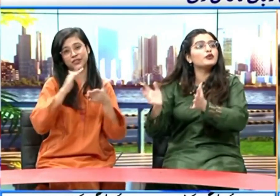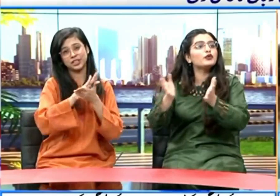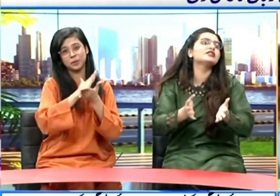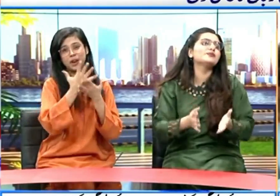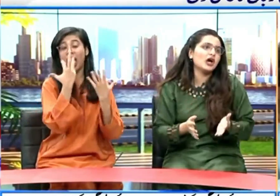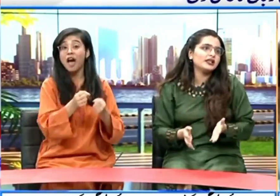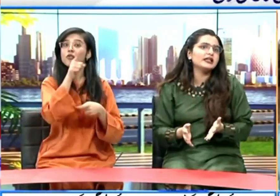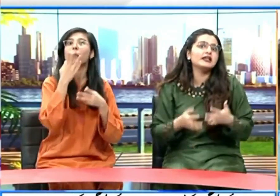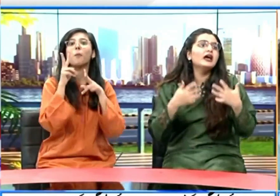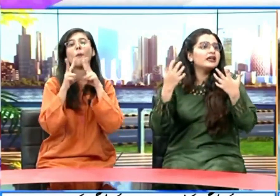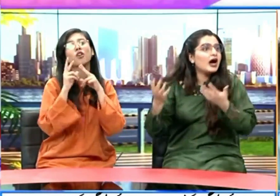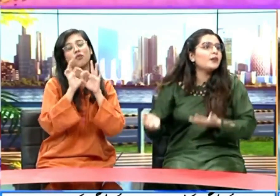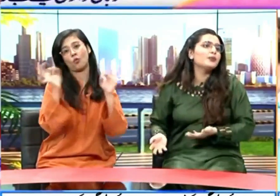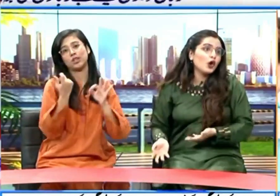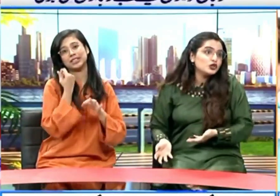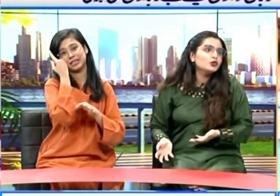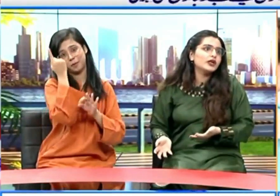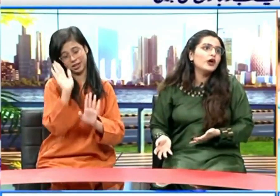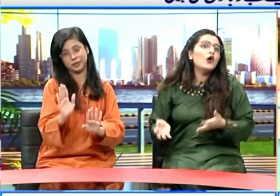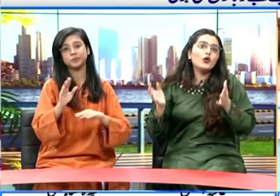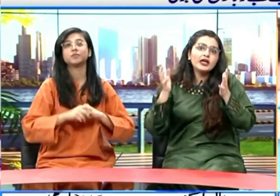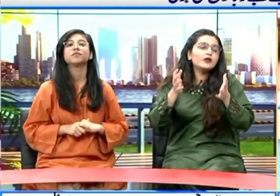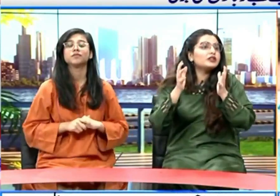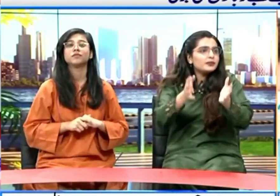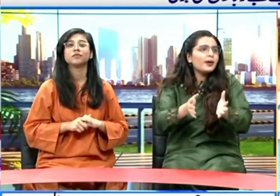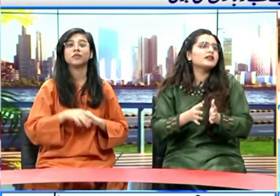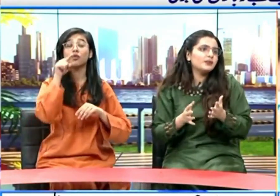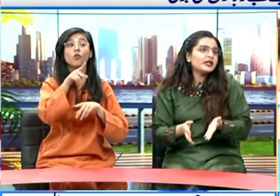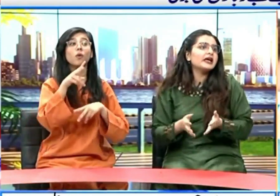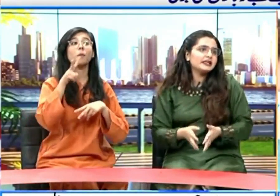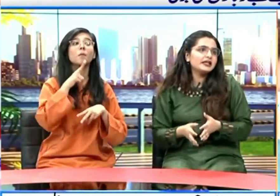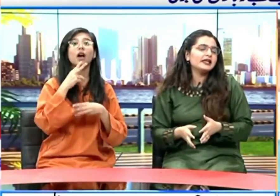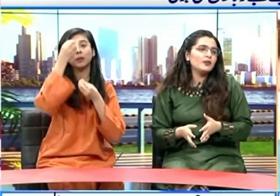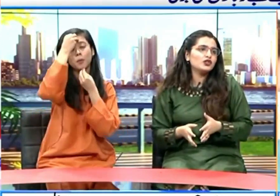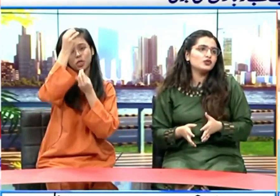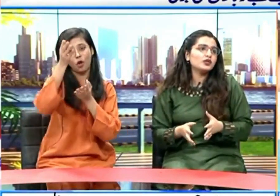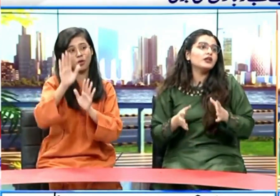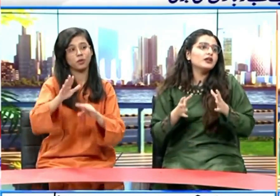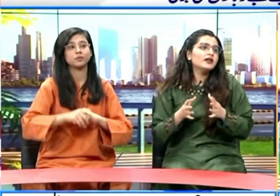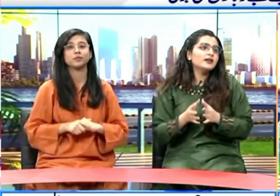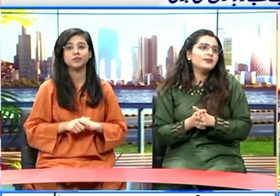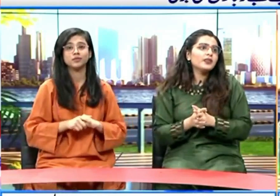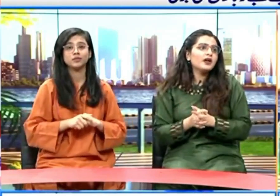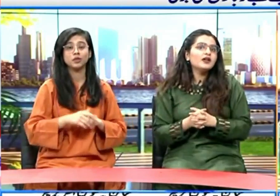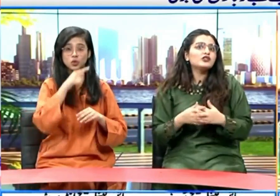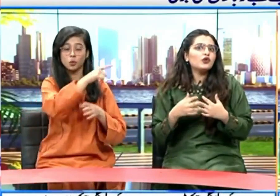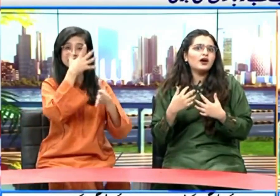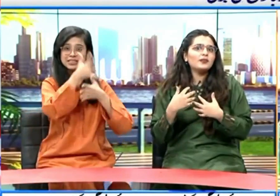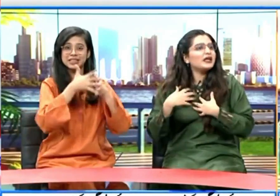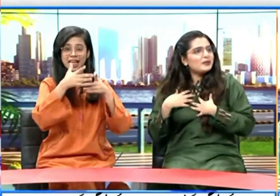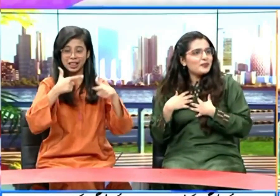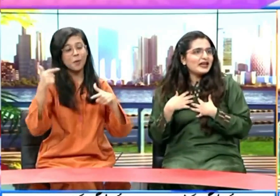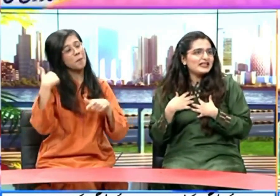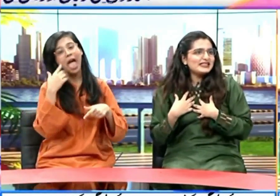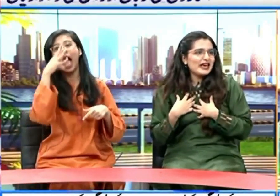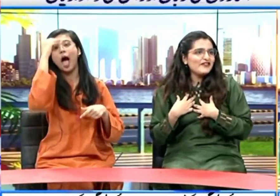انٹرپریٹر ان کو سمجھانے کے لیے یہاں پر موجود ہیں, انہیں ان تک بات کمیونیکیٹ کرنے کے لیے موجود ہیں. سو میرے